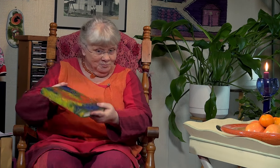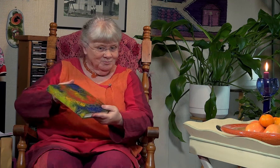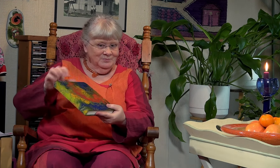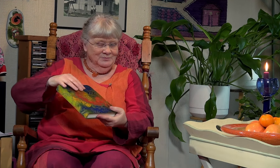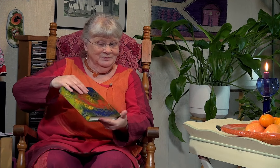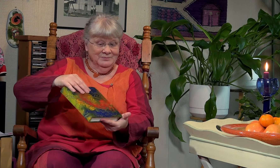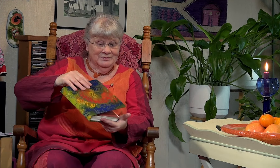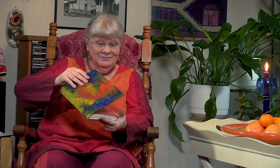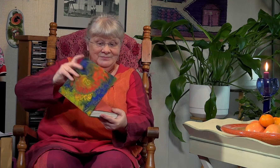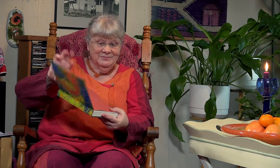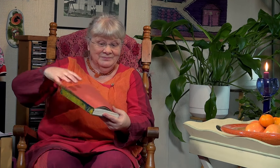tämän.